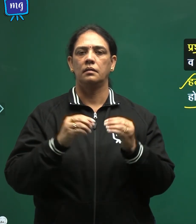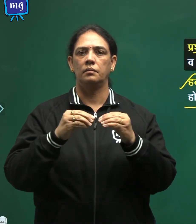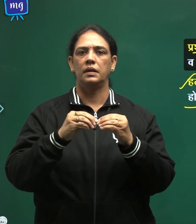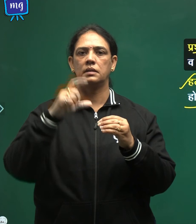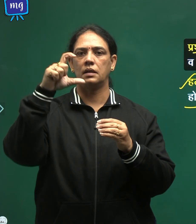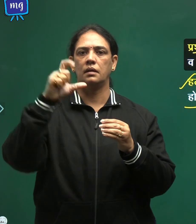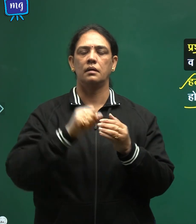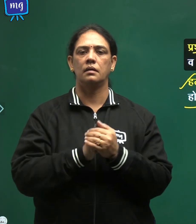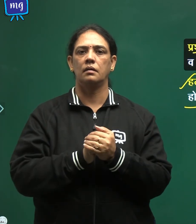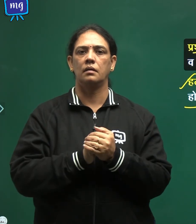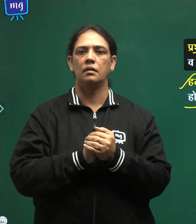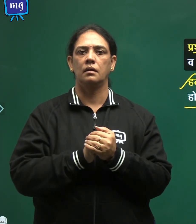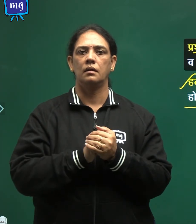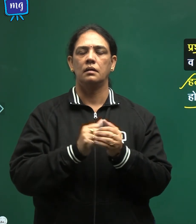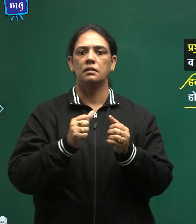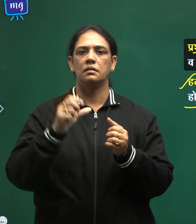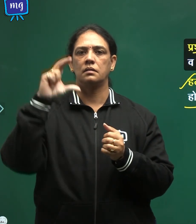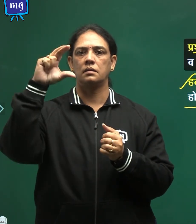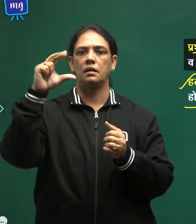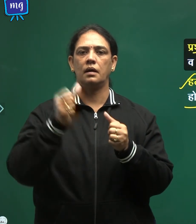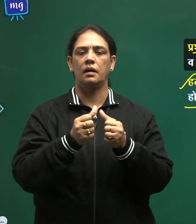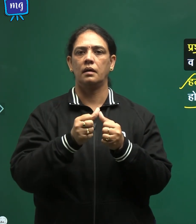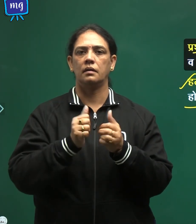BC, CA